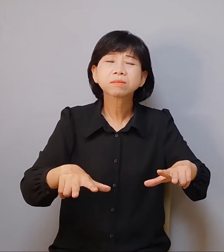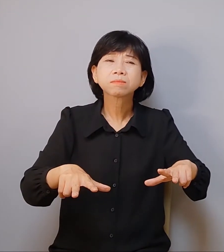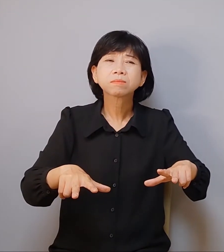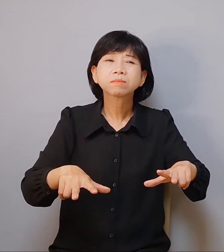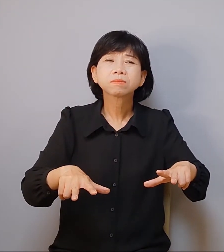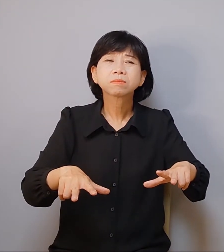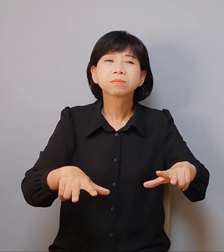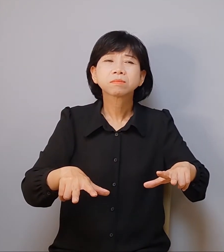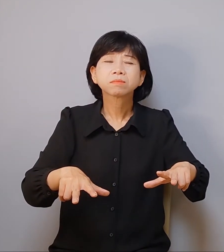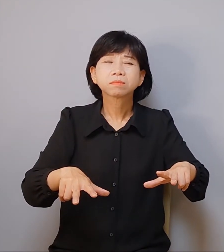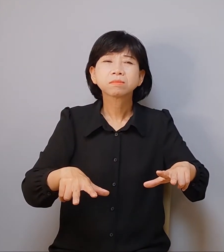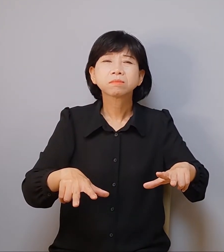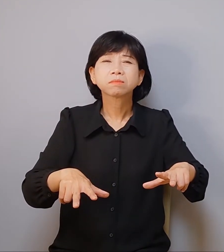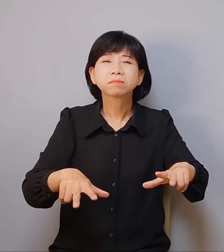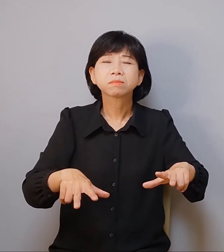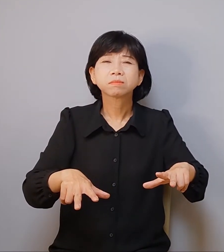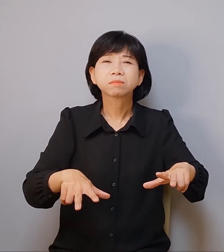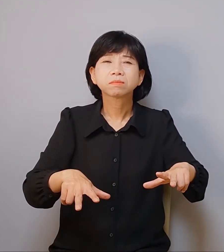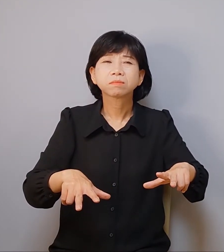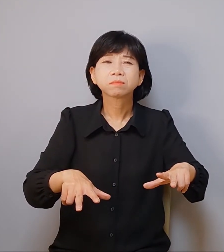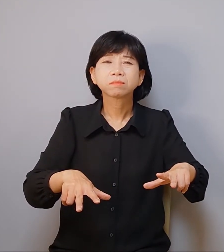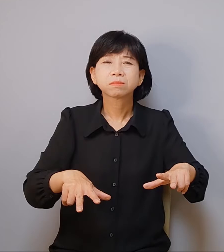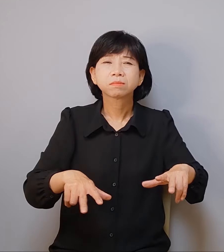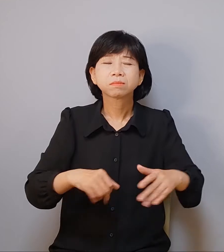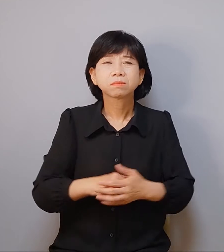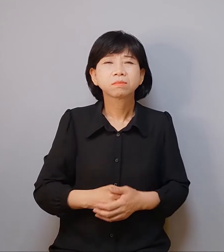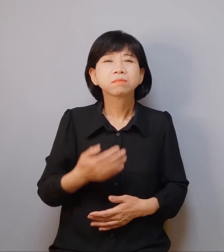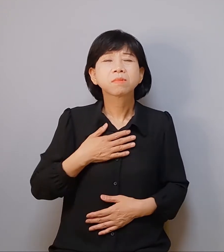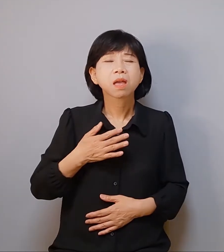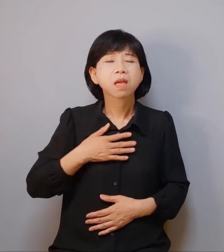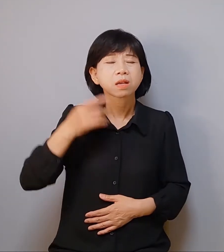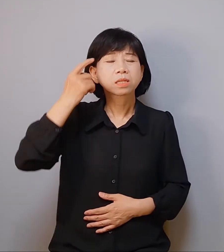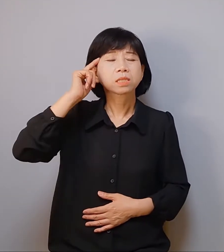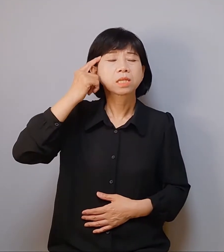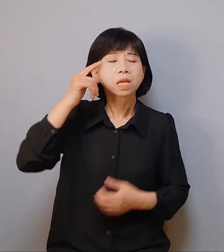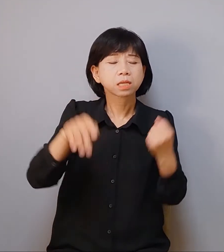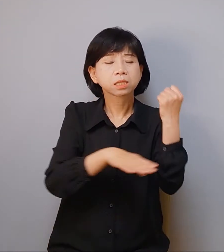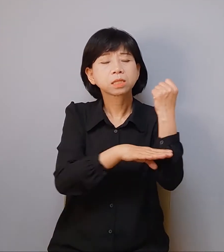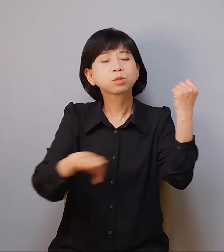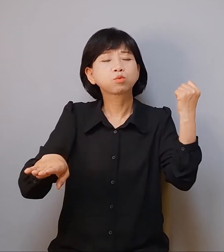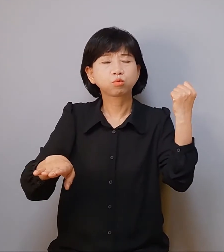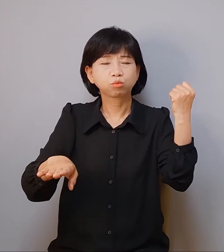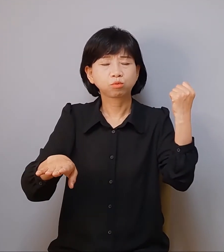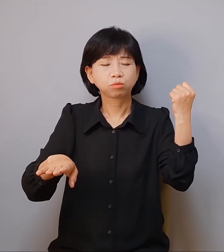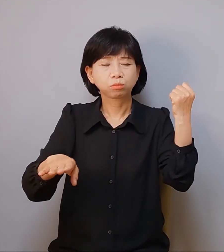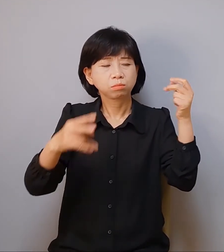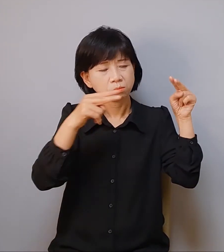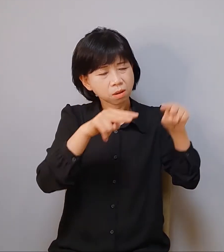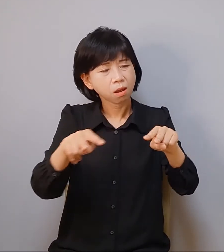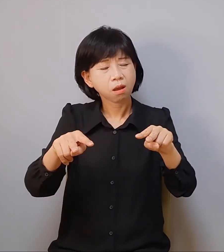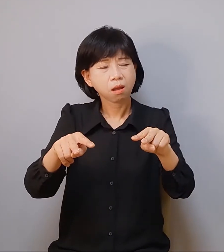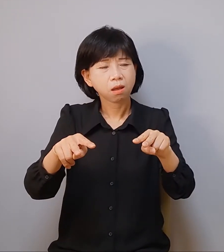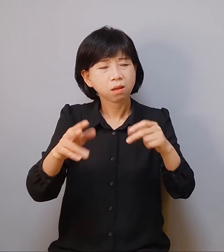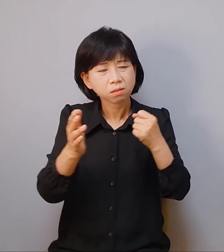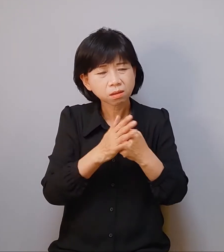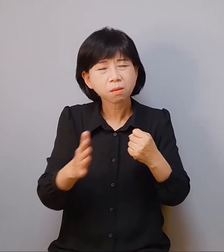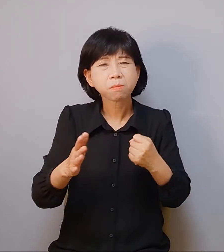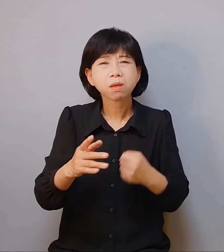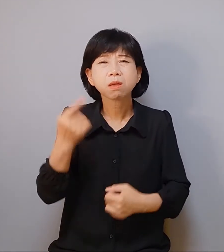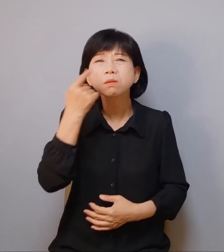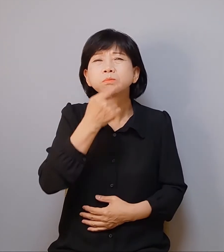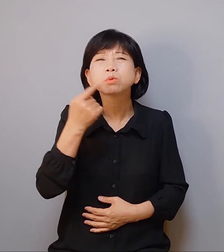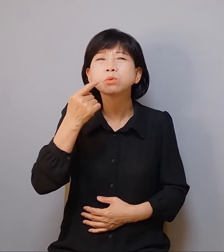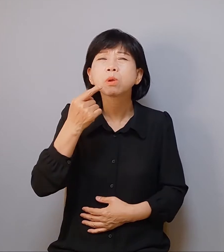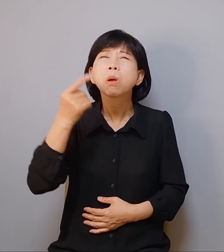우리 기준으로, 우리 눈으로, 우리 생각으로 세상을 바라보기 때문에 자꾸 이런 게 우리 입술에서 또